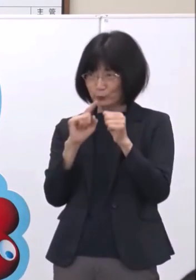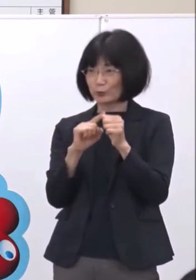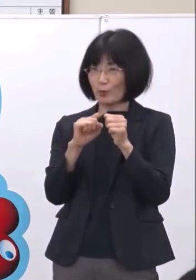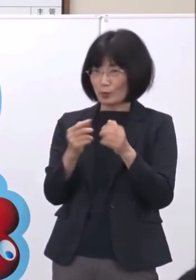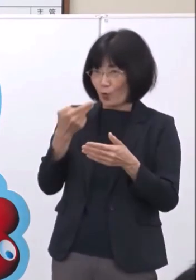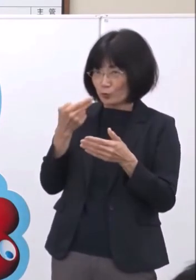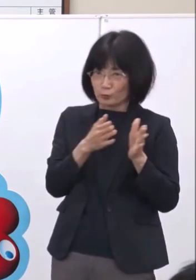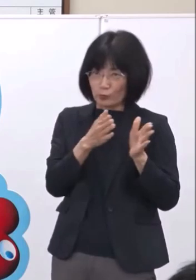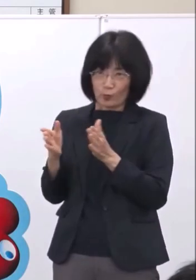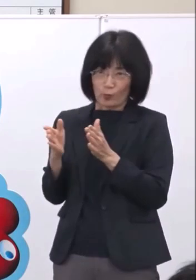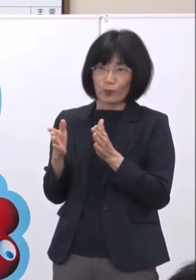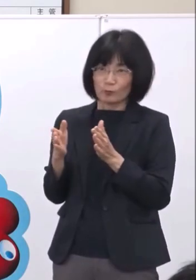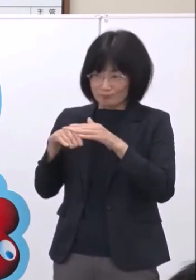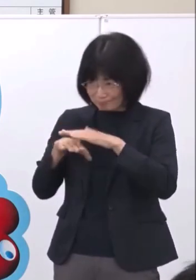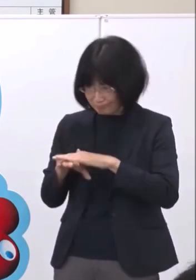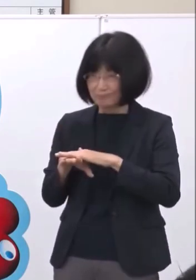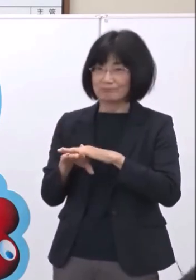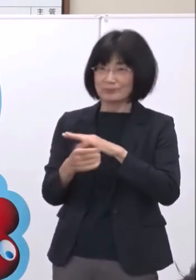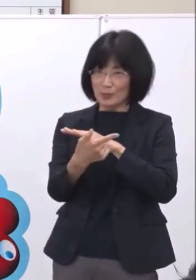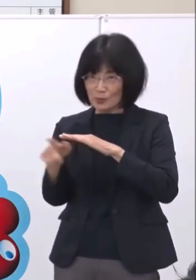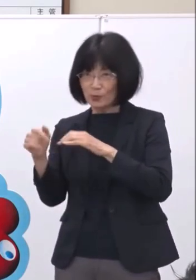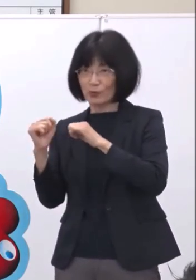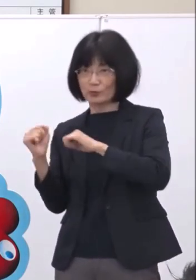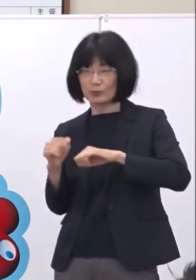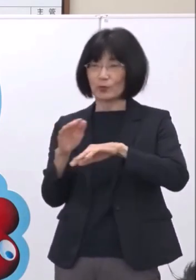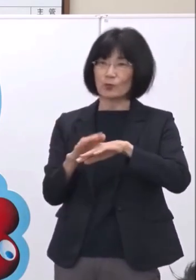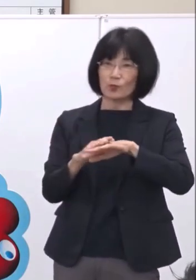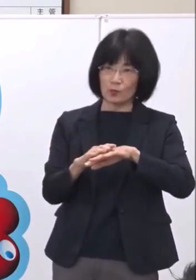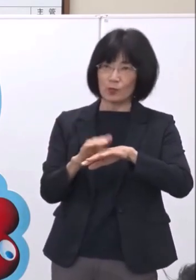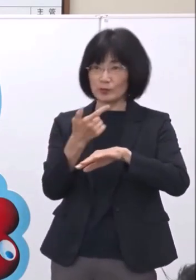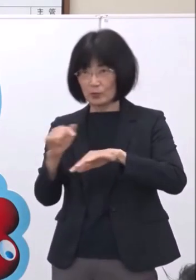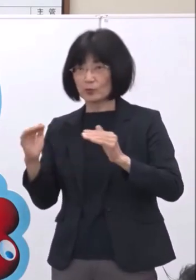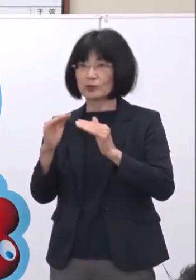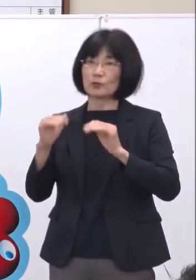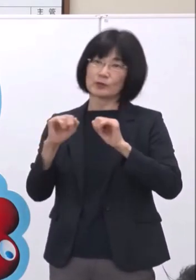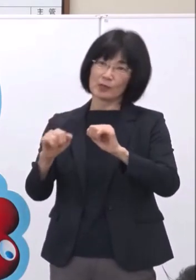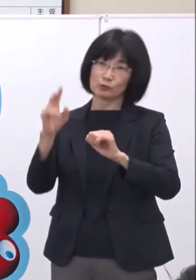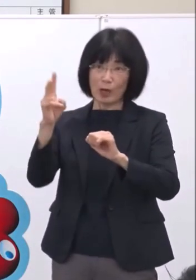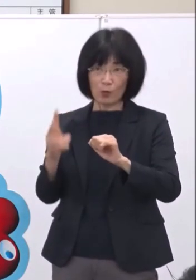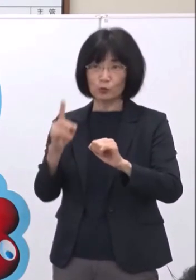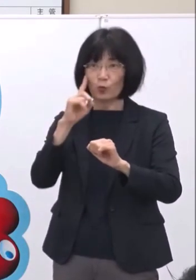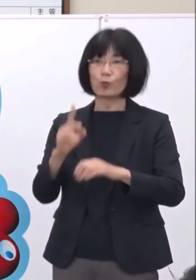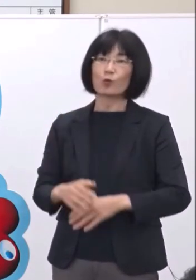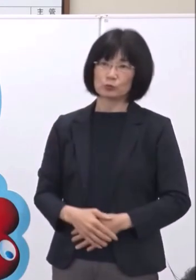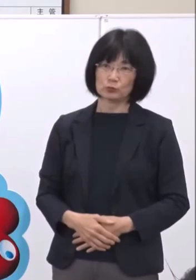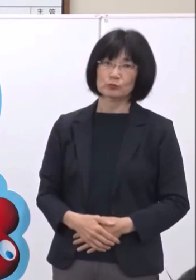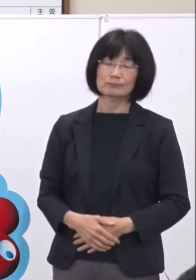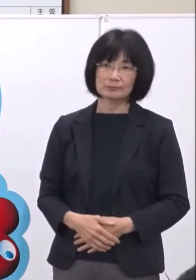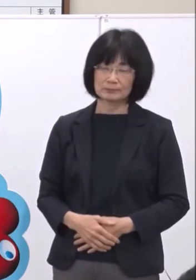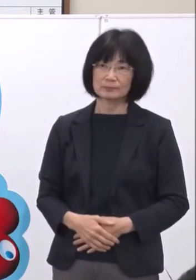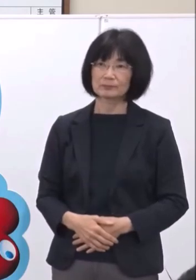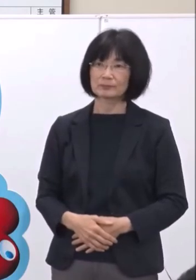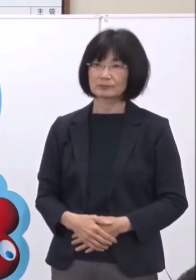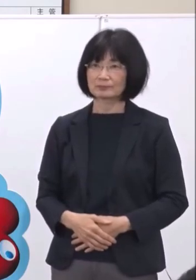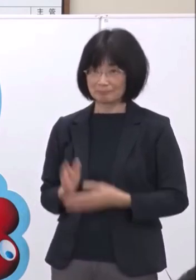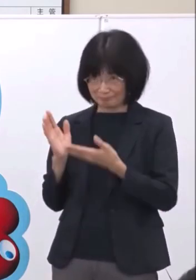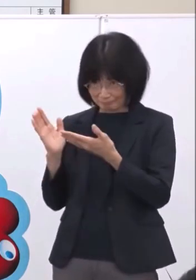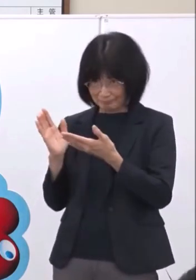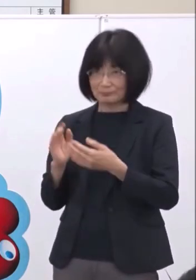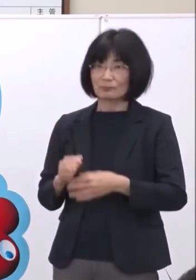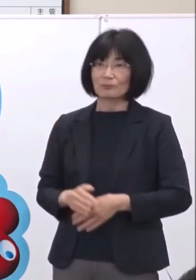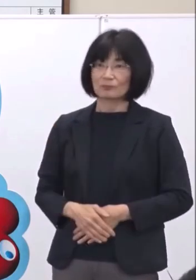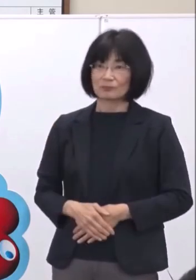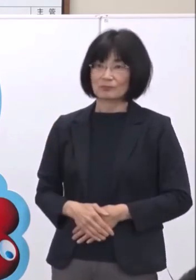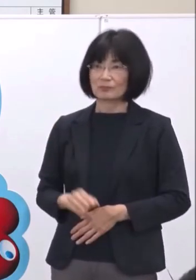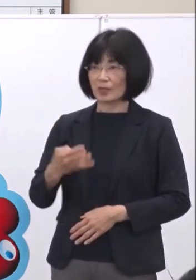で、あのどういうふうに移動するかというところが、まあ、一つ議論になるのかなと思います。 だから、あの、まあ、